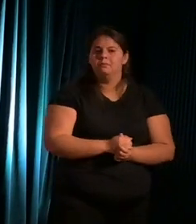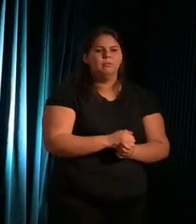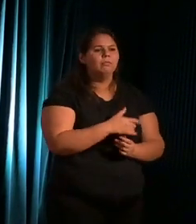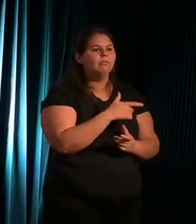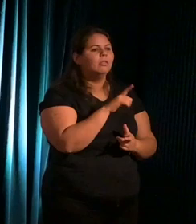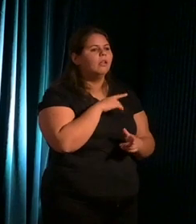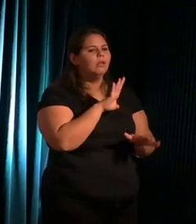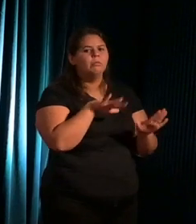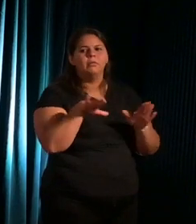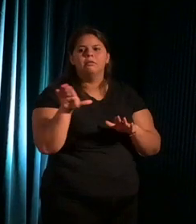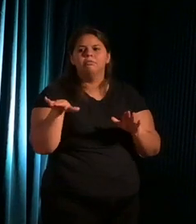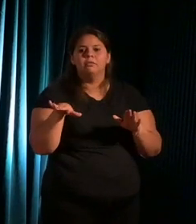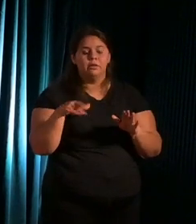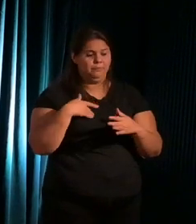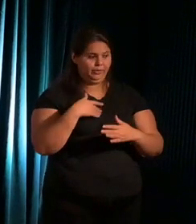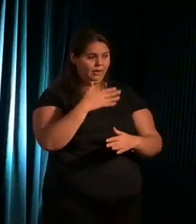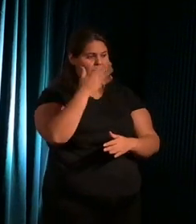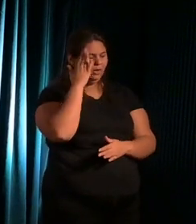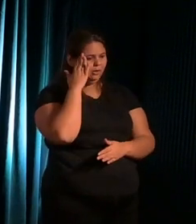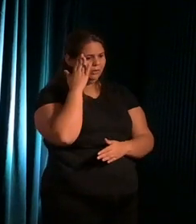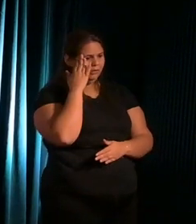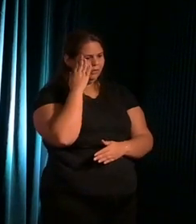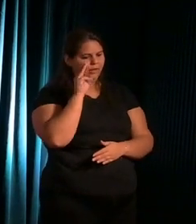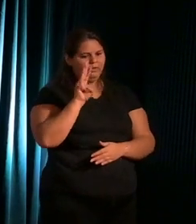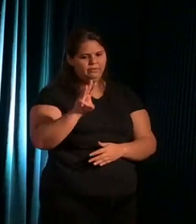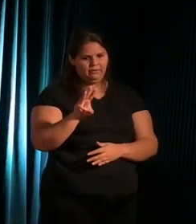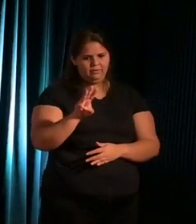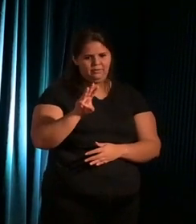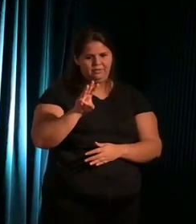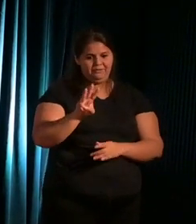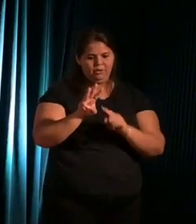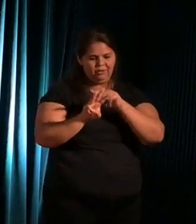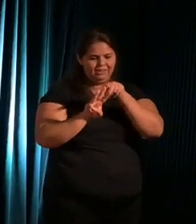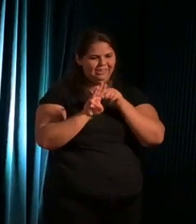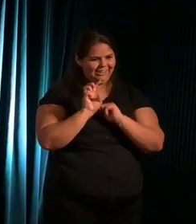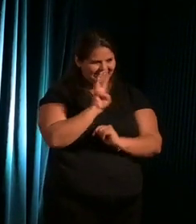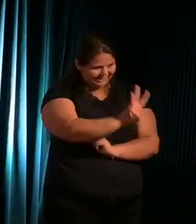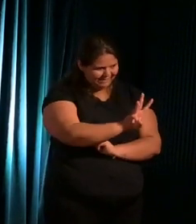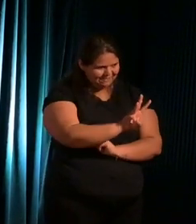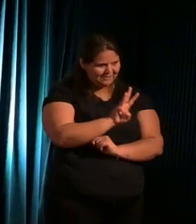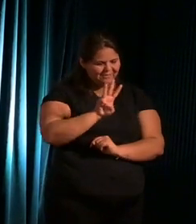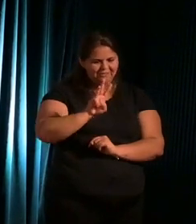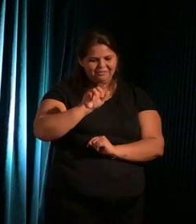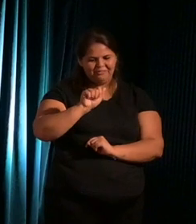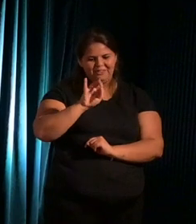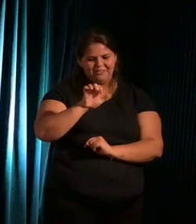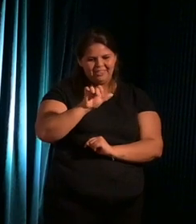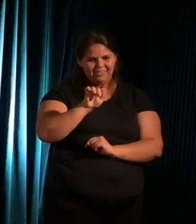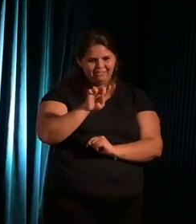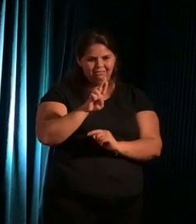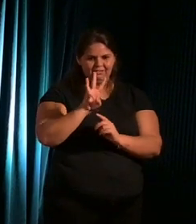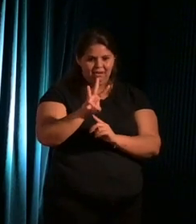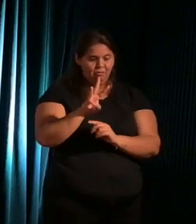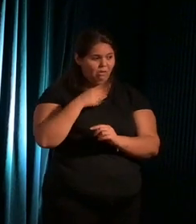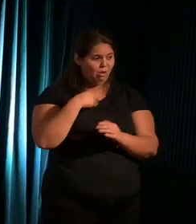Outros, por favor. Eu sei, olha, Walter com W, eu, quando aluno, eu ficava lá